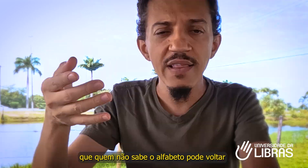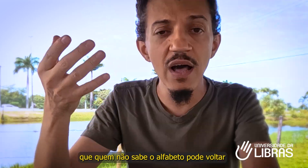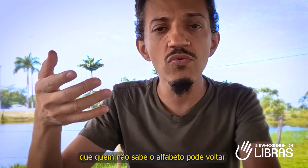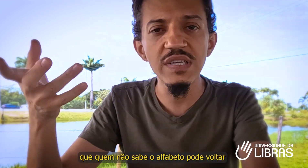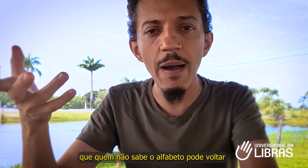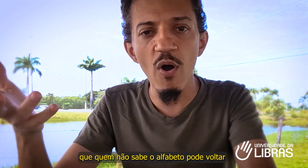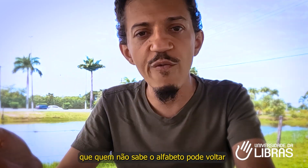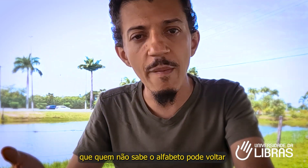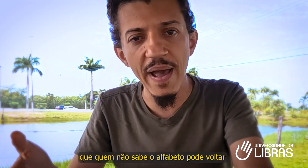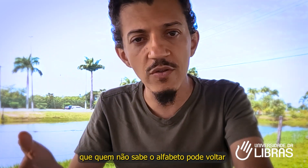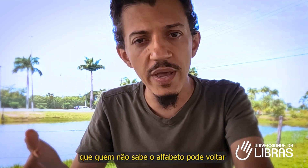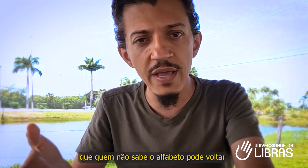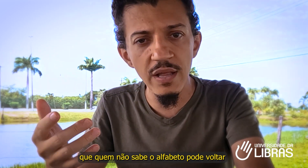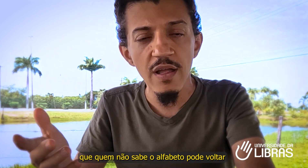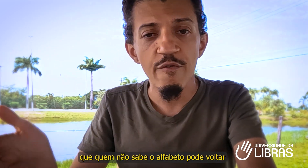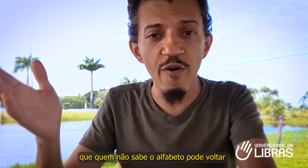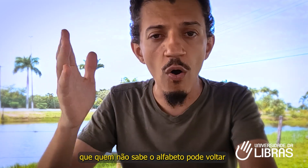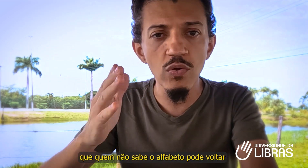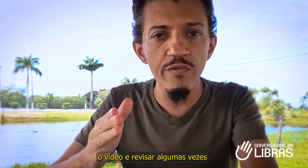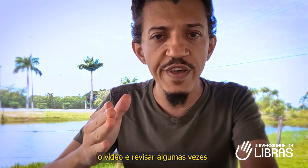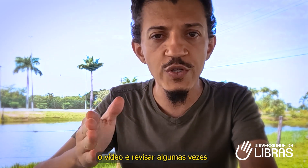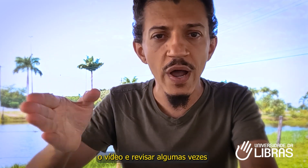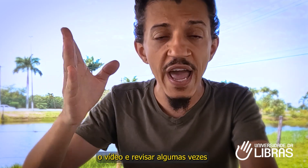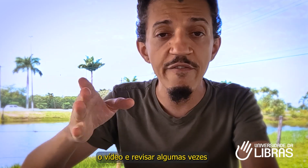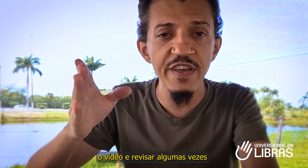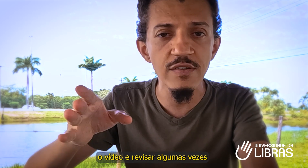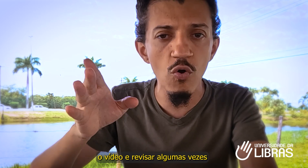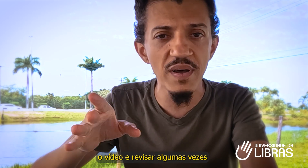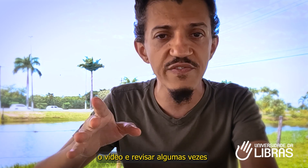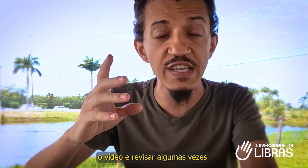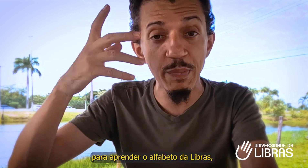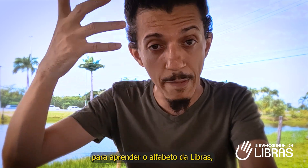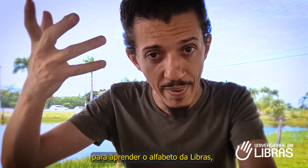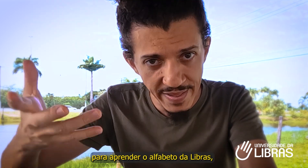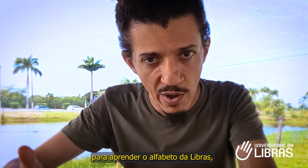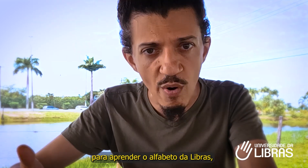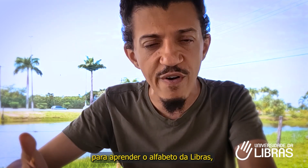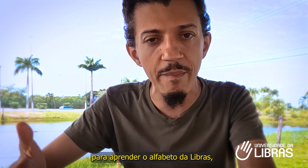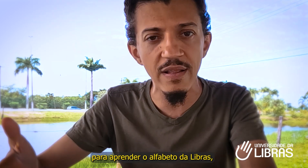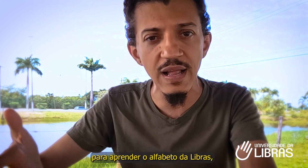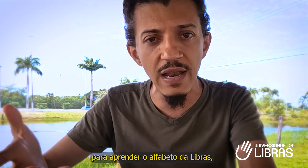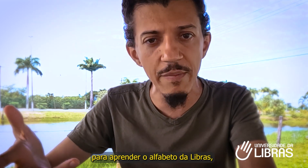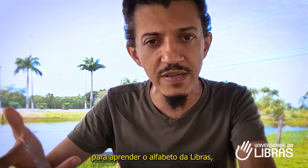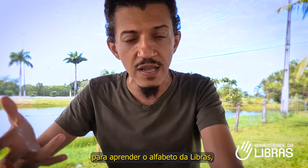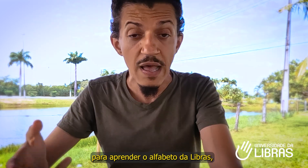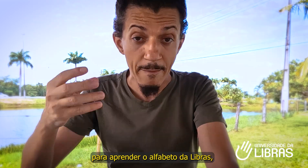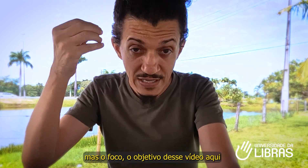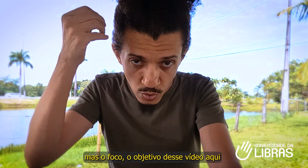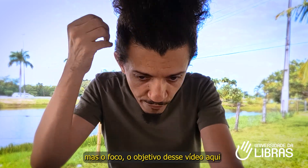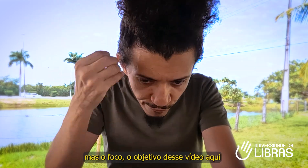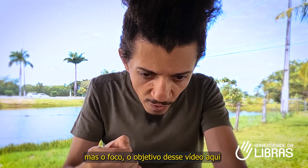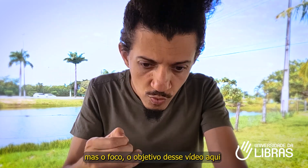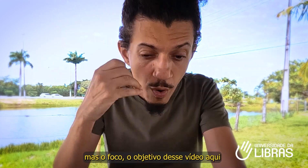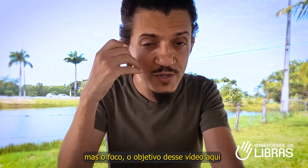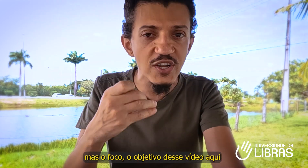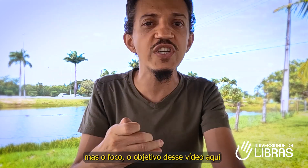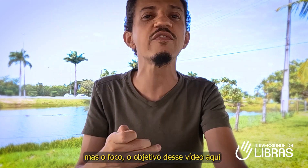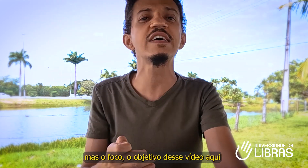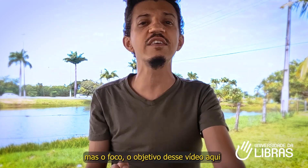não sabe o alfabeto ainda, volta o vídeo, revisa algumas vezes para aprender o alfabeto da Libras, mas o foco, o objetivo desse